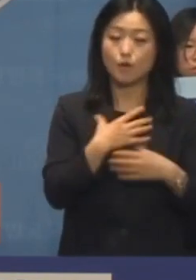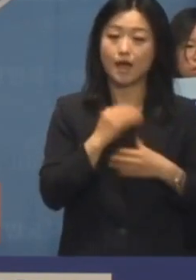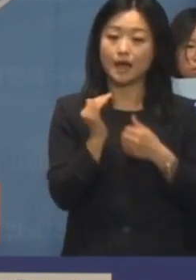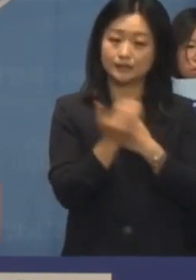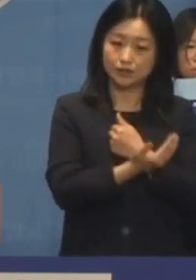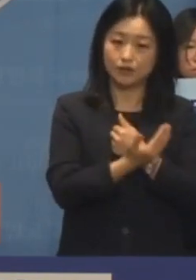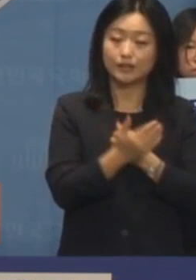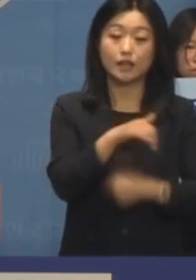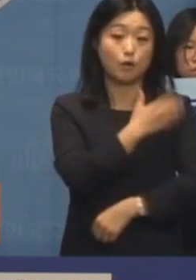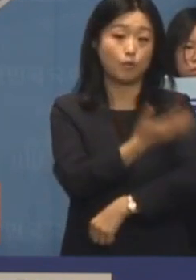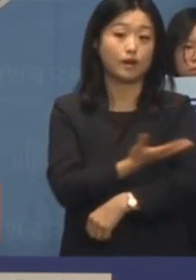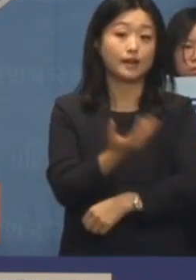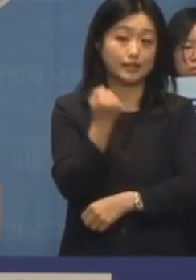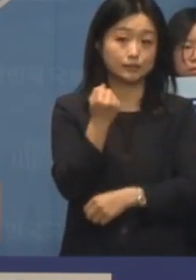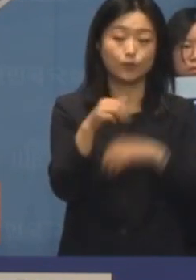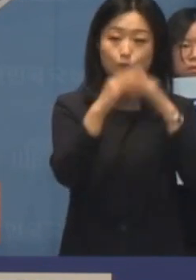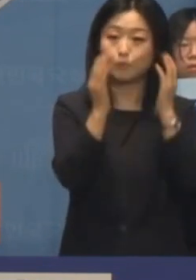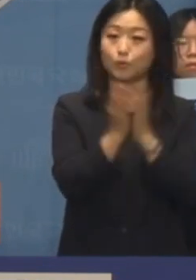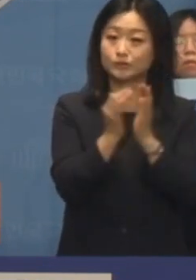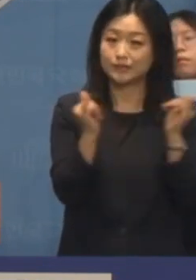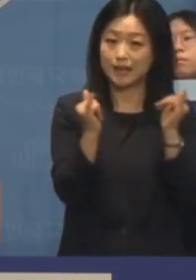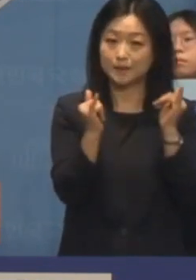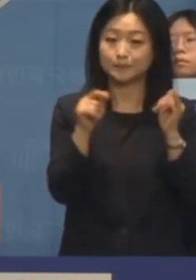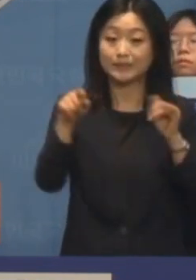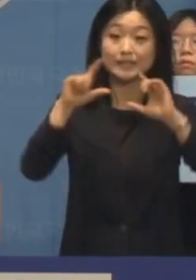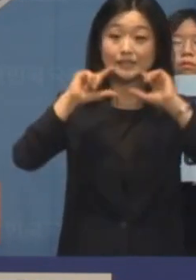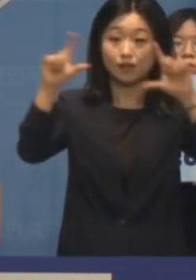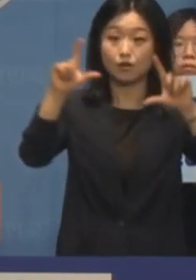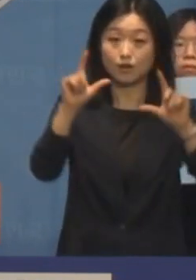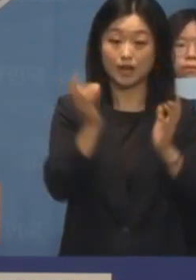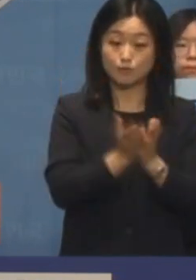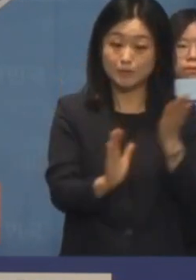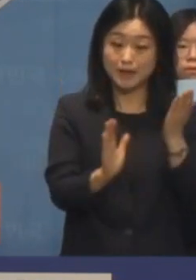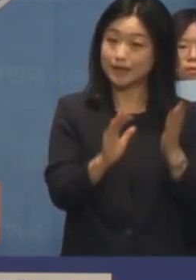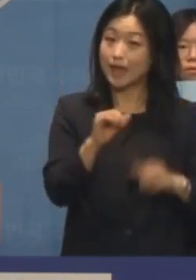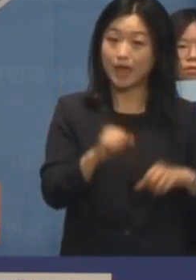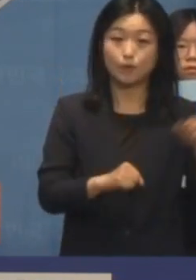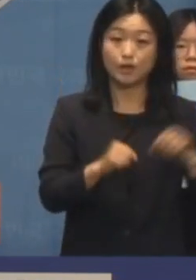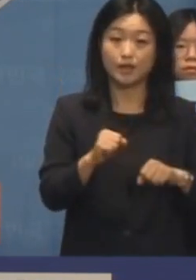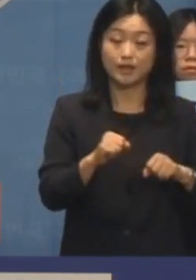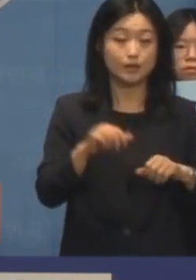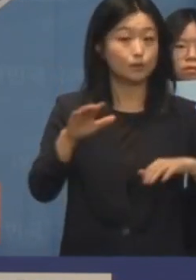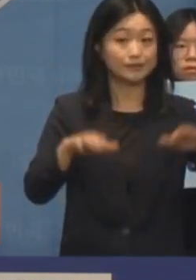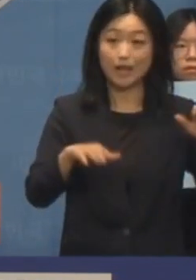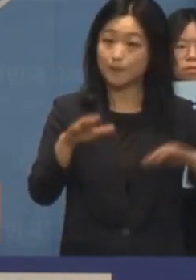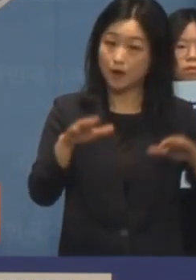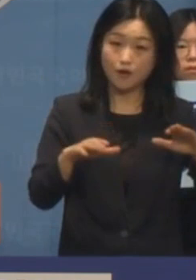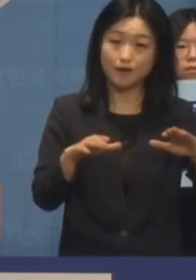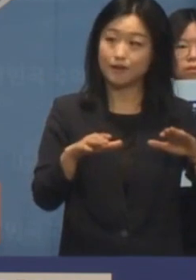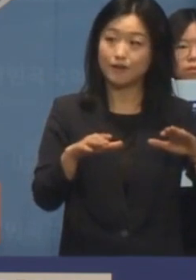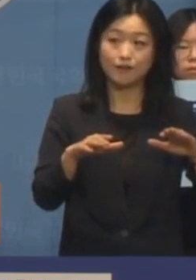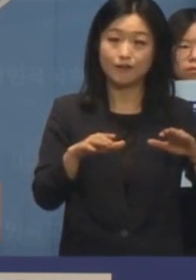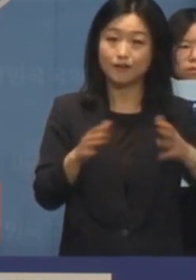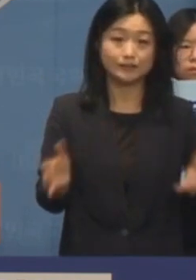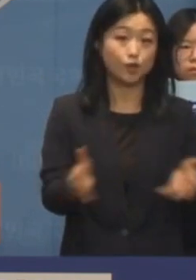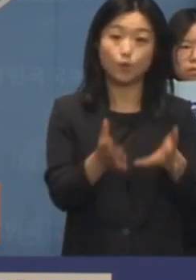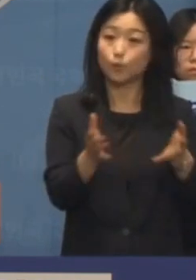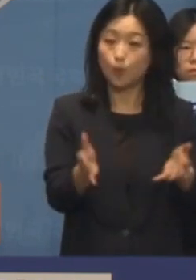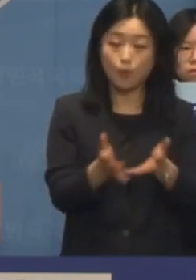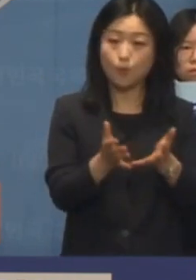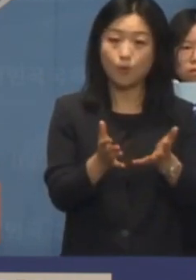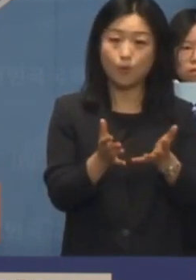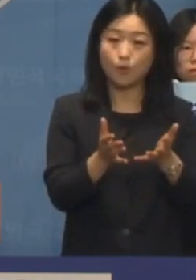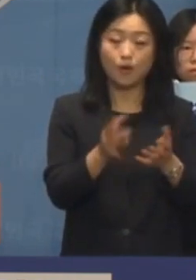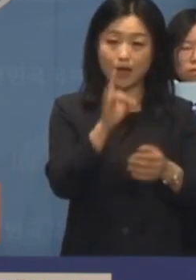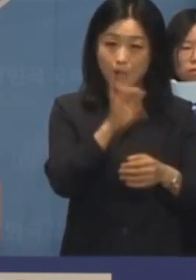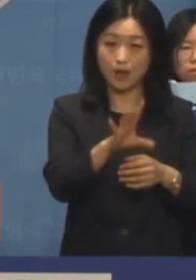권리를 가지며 모든 사람은 이 선언에 위반되는 어떠한 차별과 그러한 차별의 선동으로부터